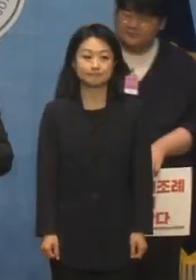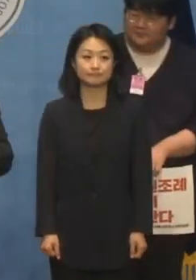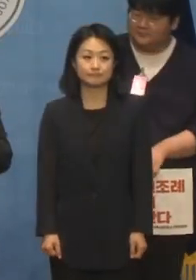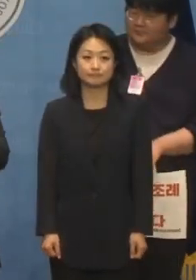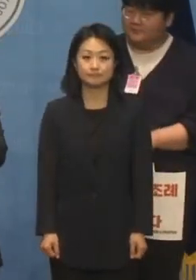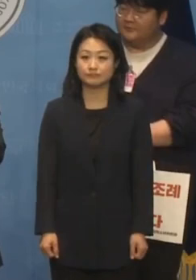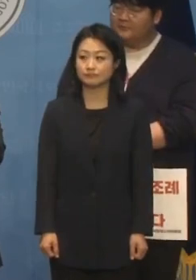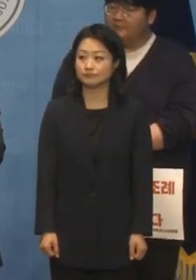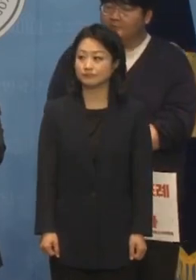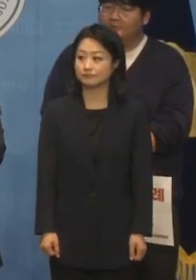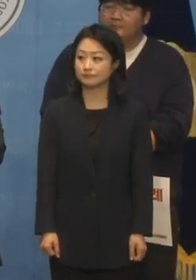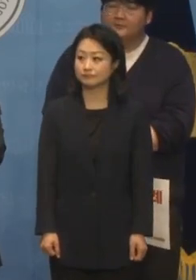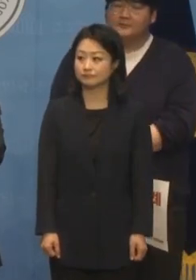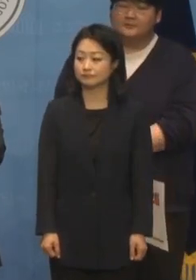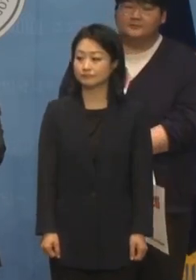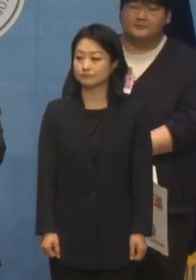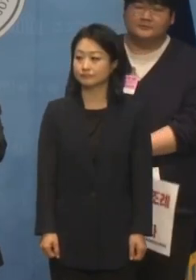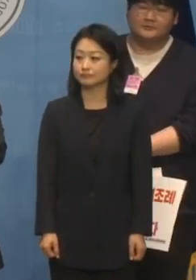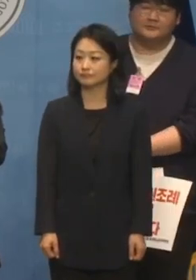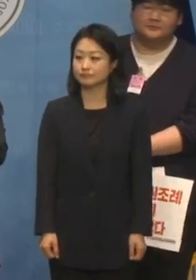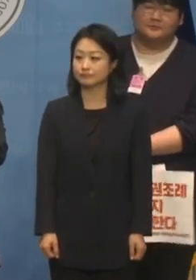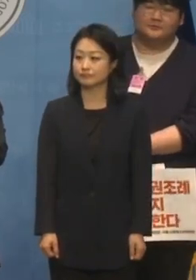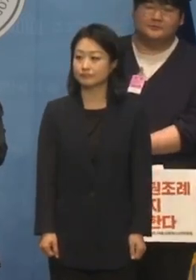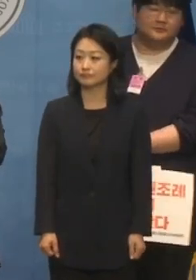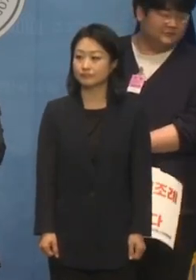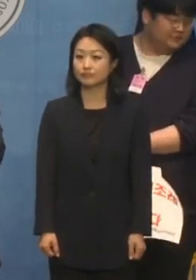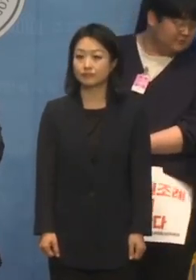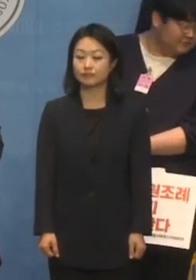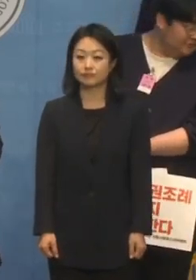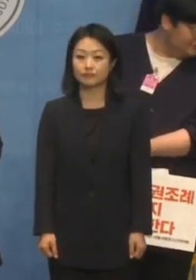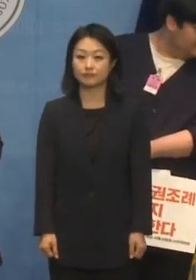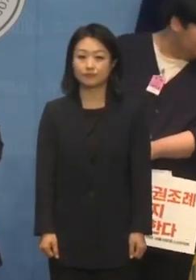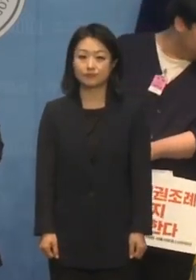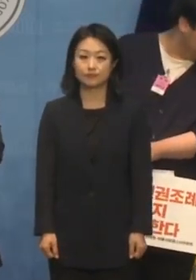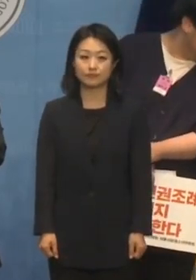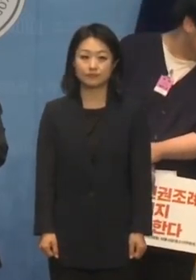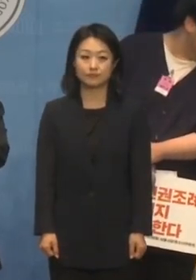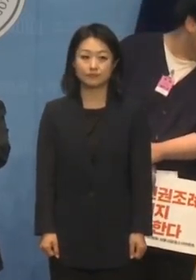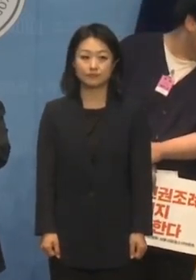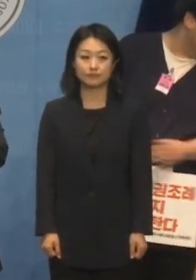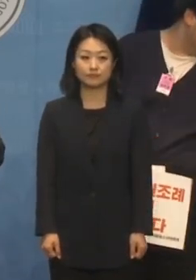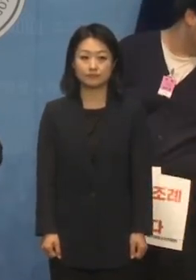왜냐면 카메라에 멀리 가면 안 보여요. 붙어서 있어요.